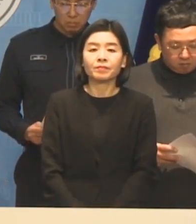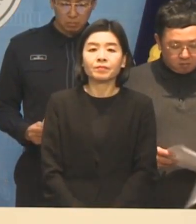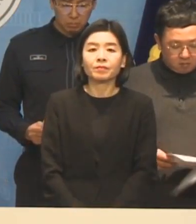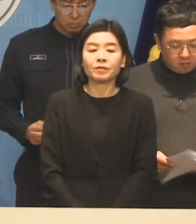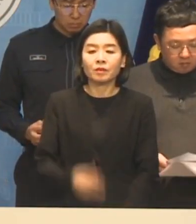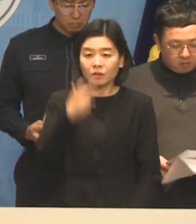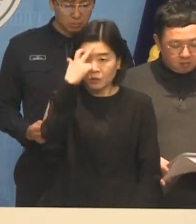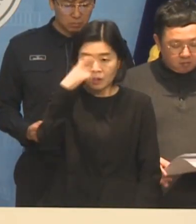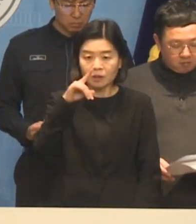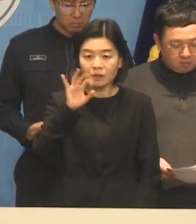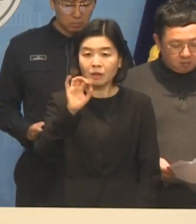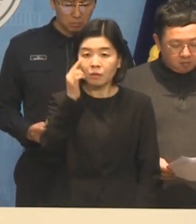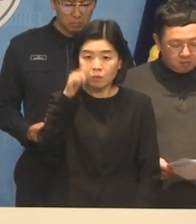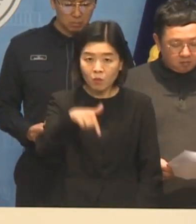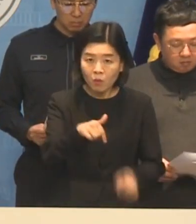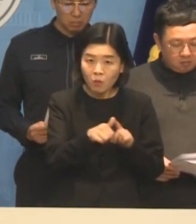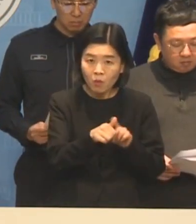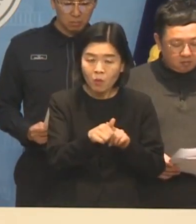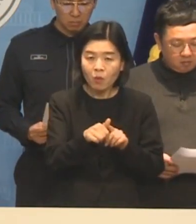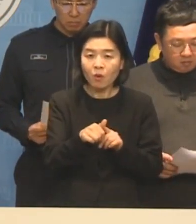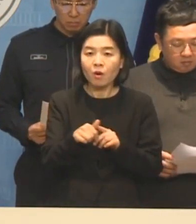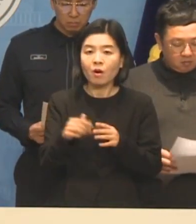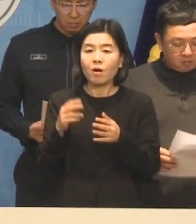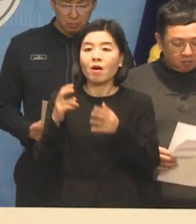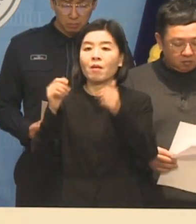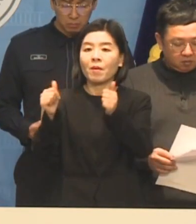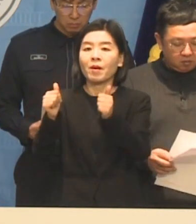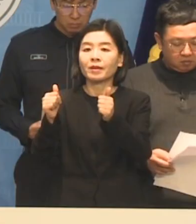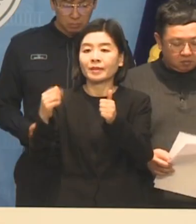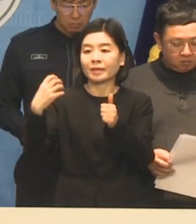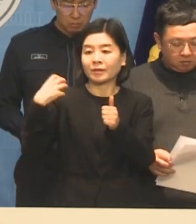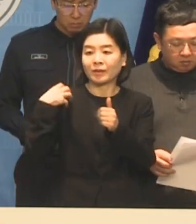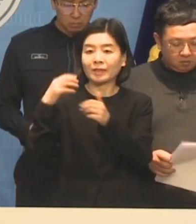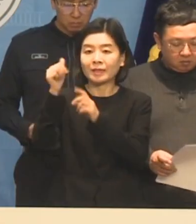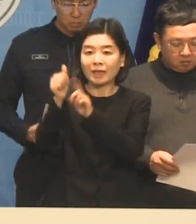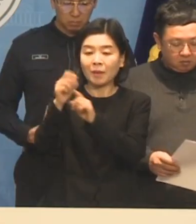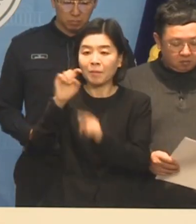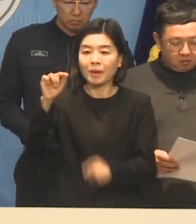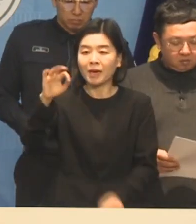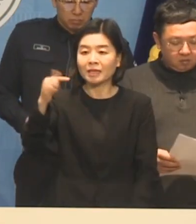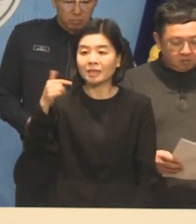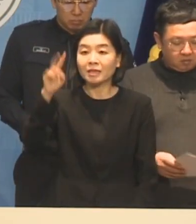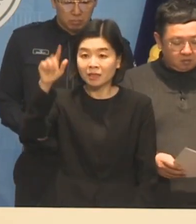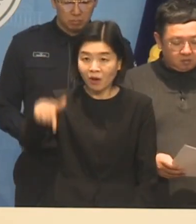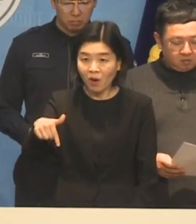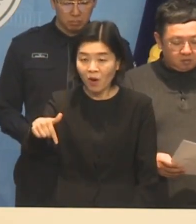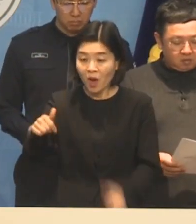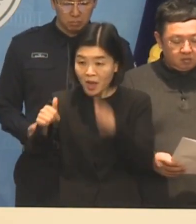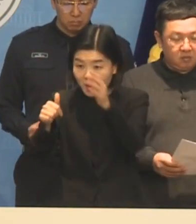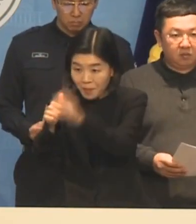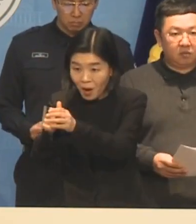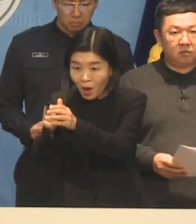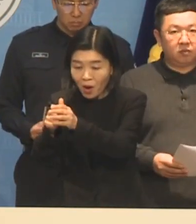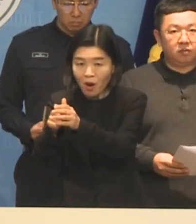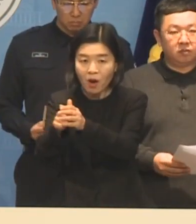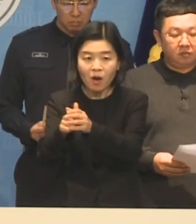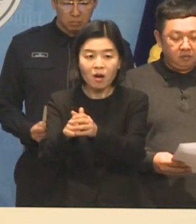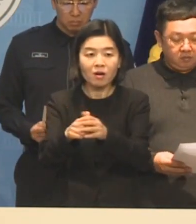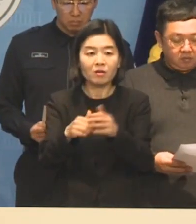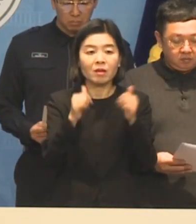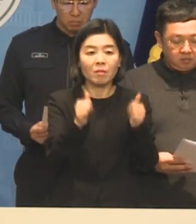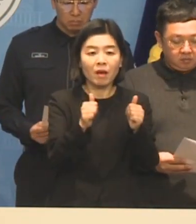최상목 대행은 마은혁 후보자를 임명하라는 탄핵재판소의 만장일치 결정에는 귀를 닫으면서